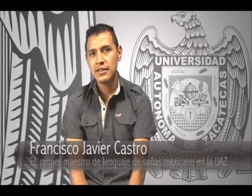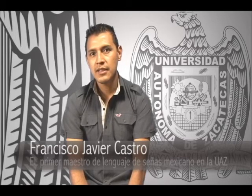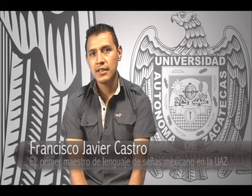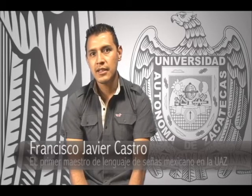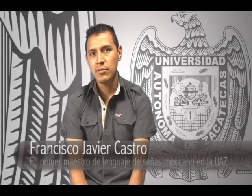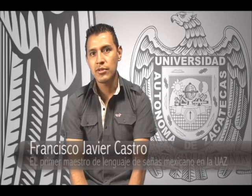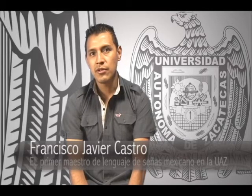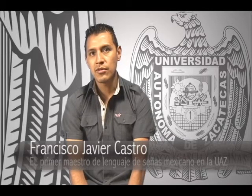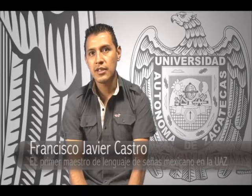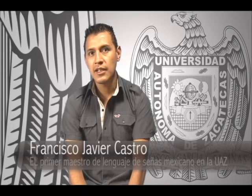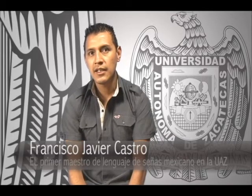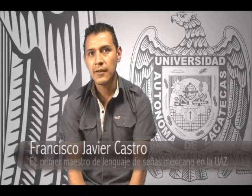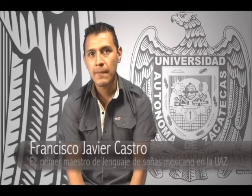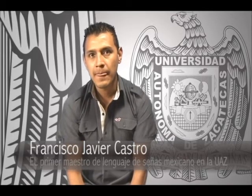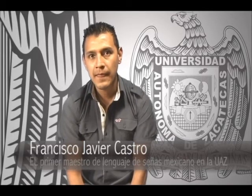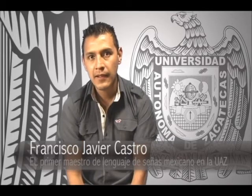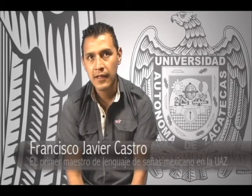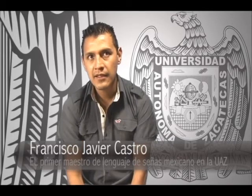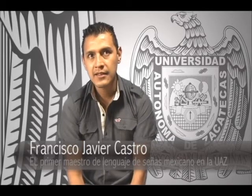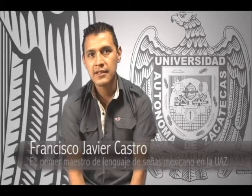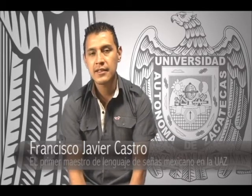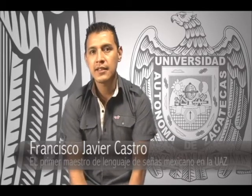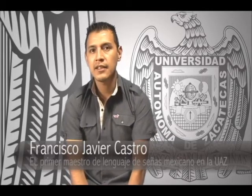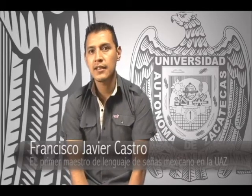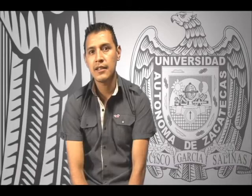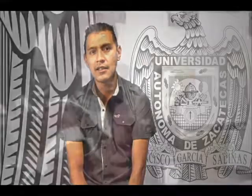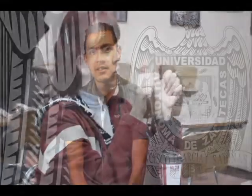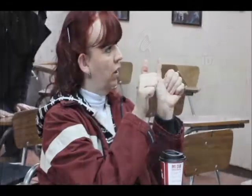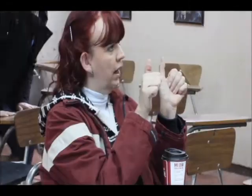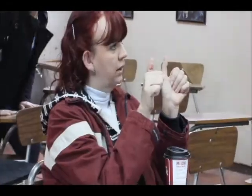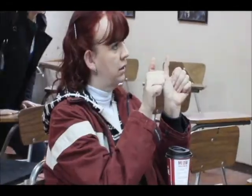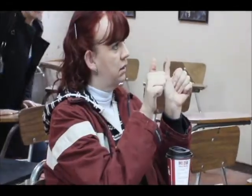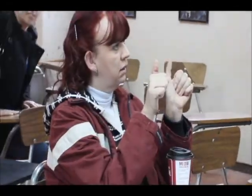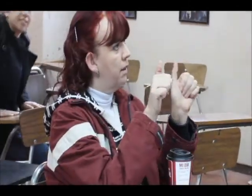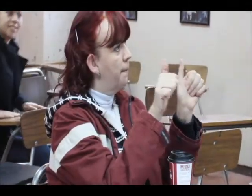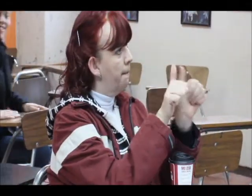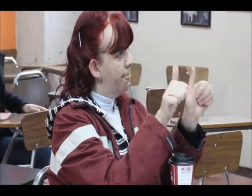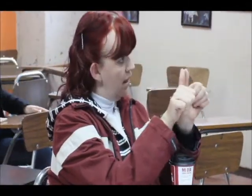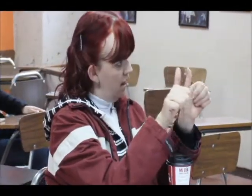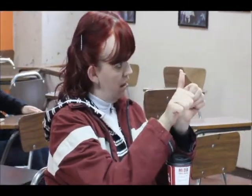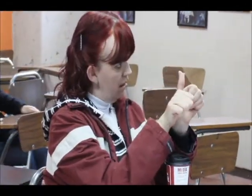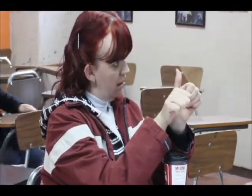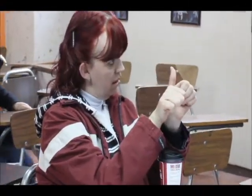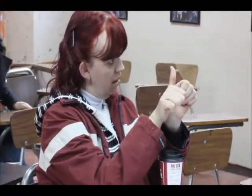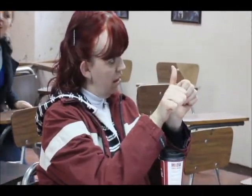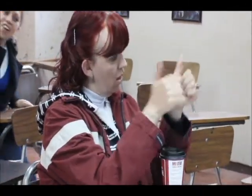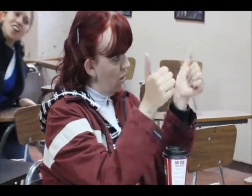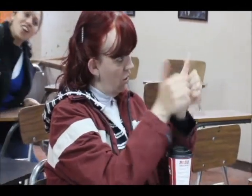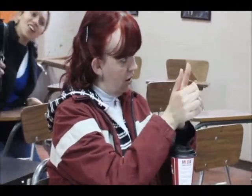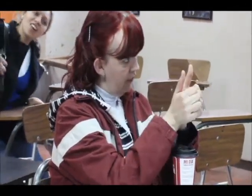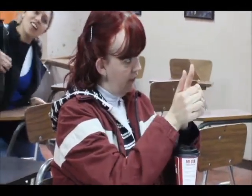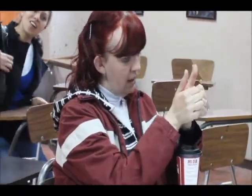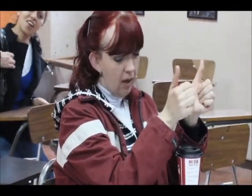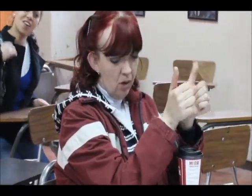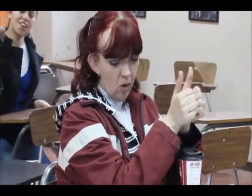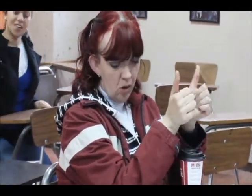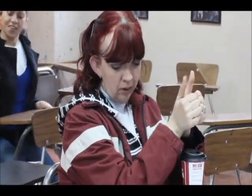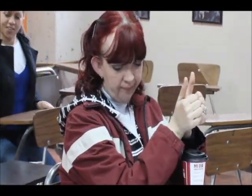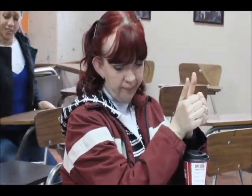Entonces recorren a la estancia de las seis personas con discapacidad, en donde